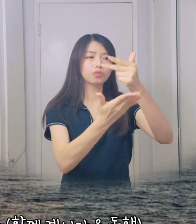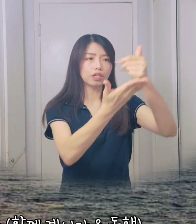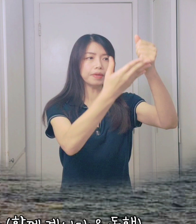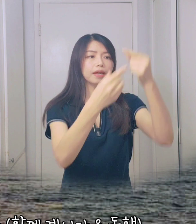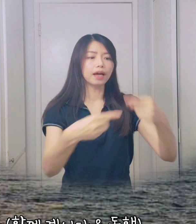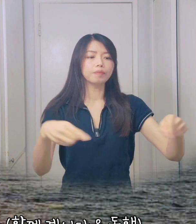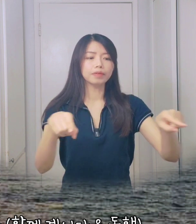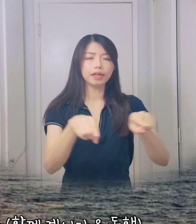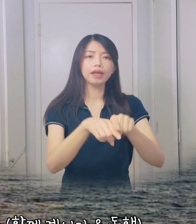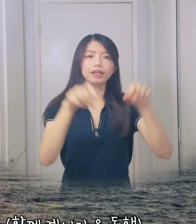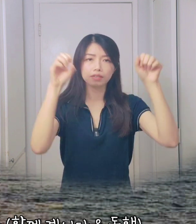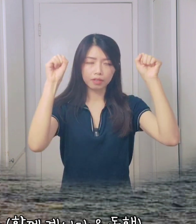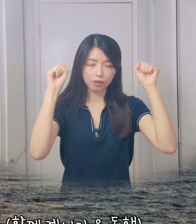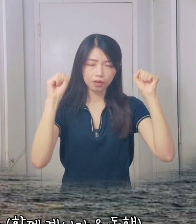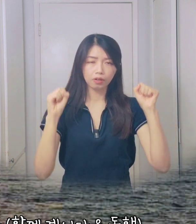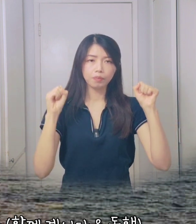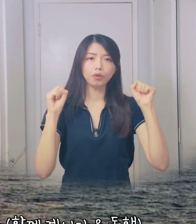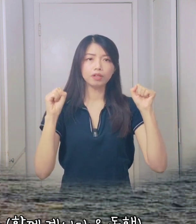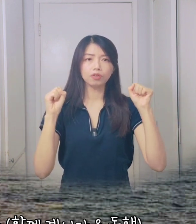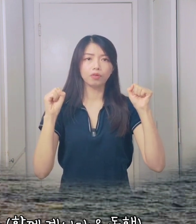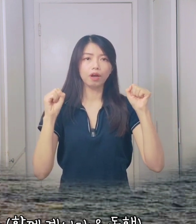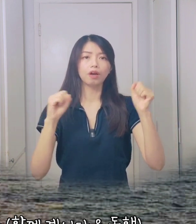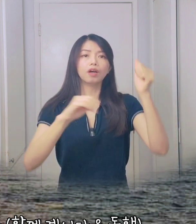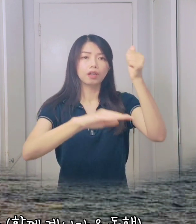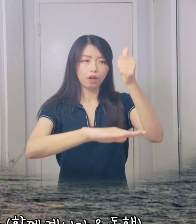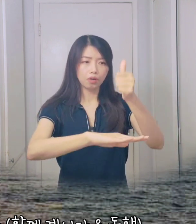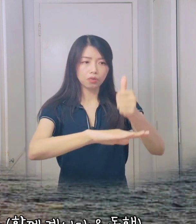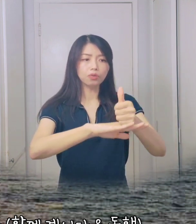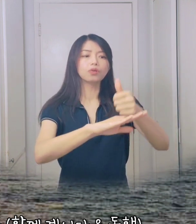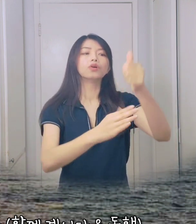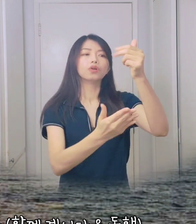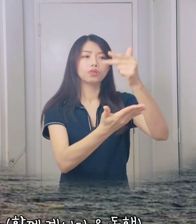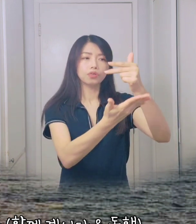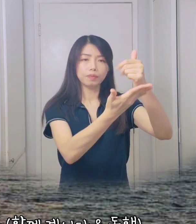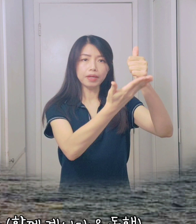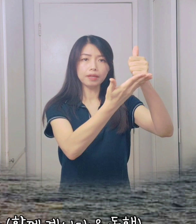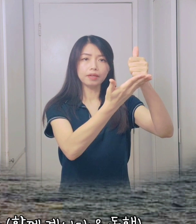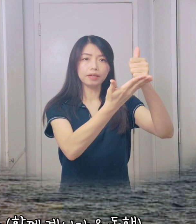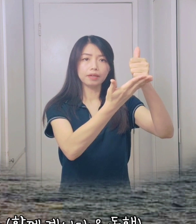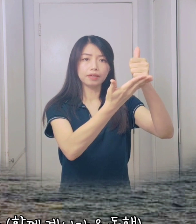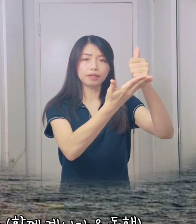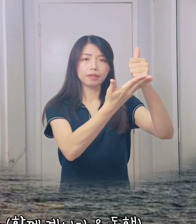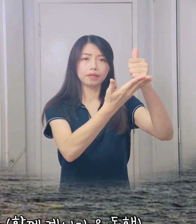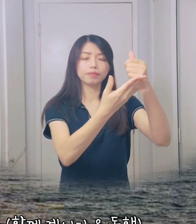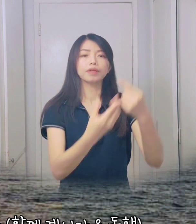결국 주님이 함께 하셨어. 이렇게 표현하셔도 되고요. 결국 주님이